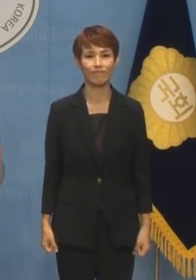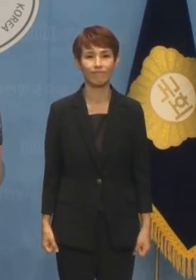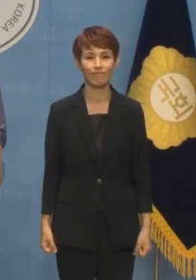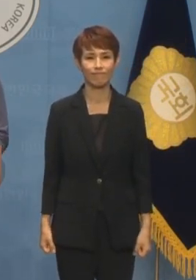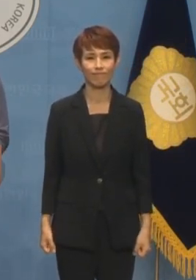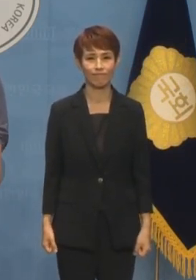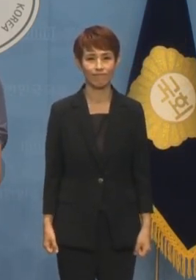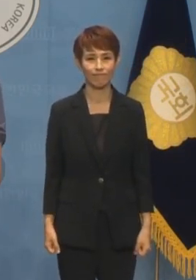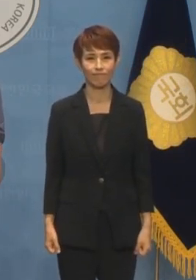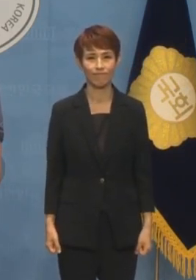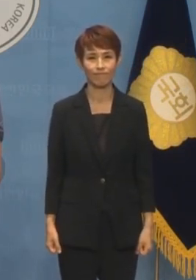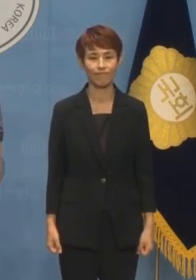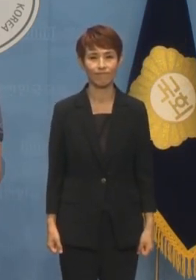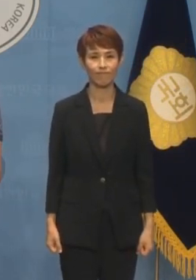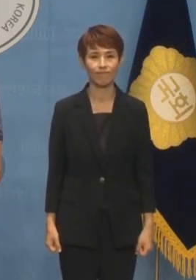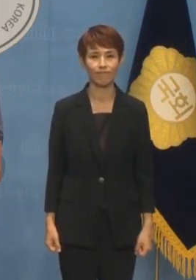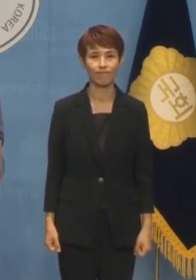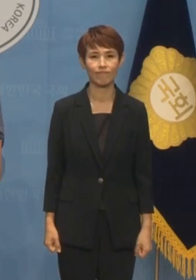m